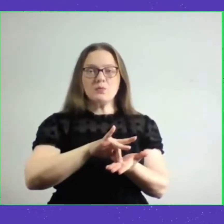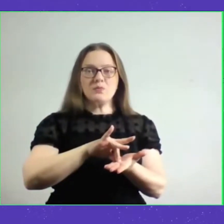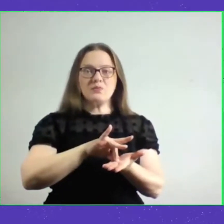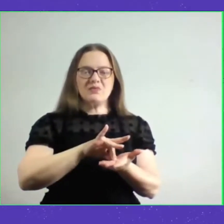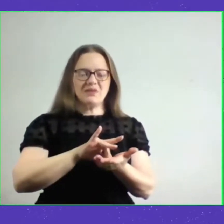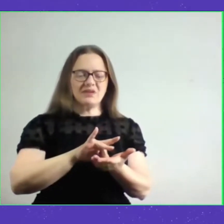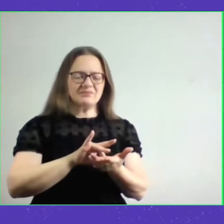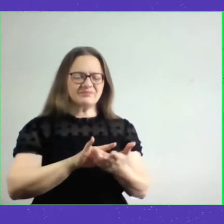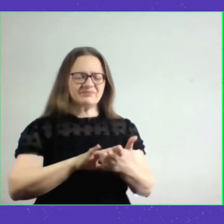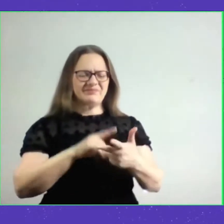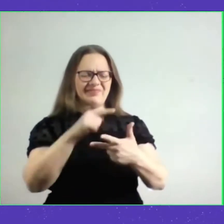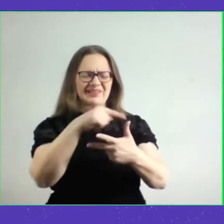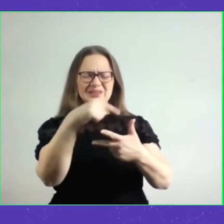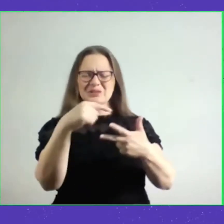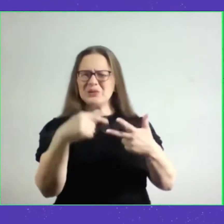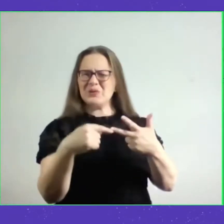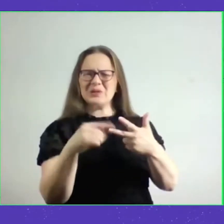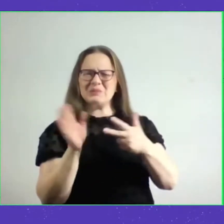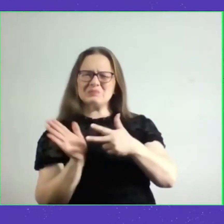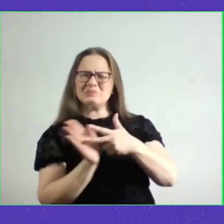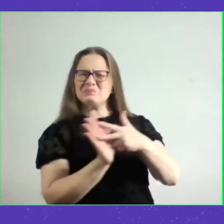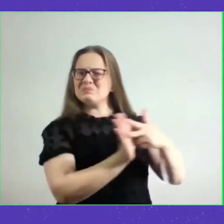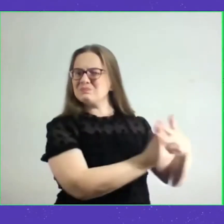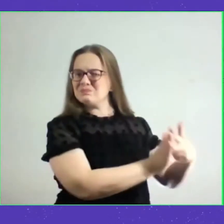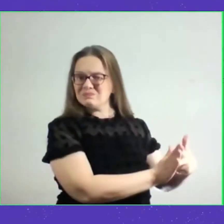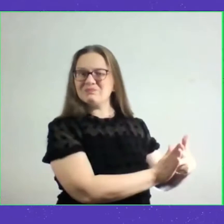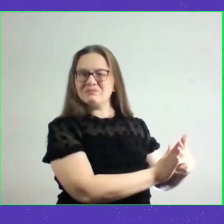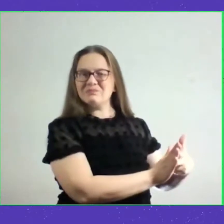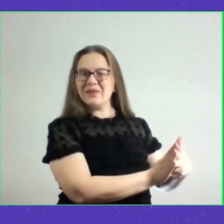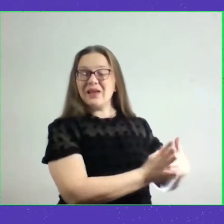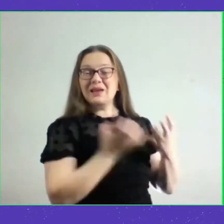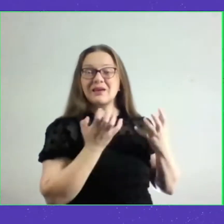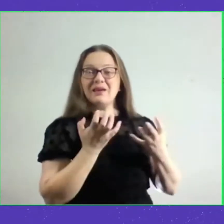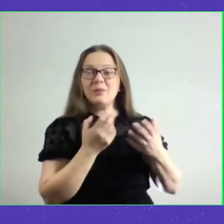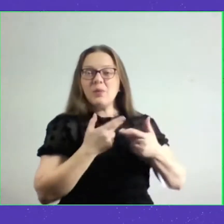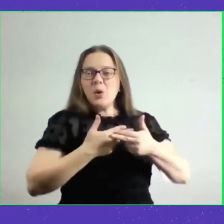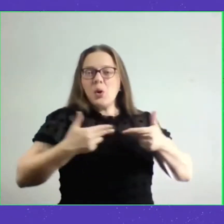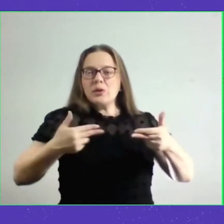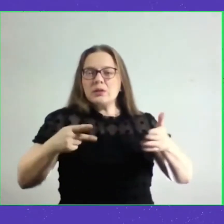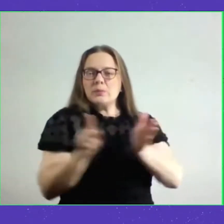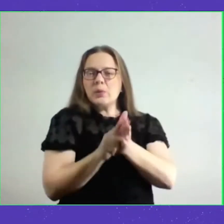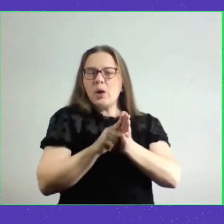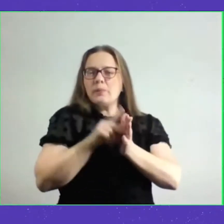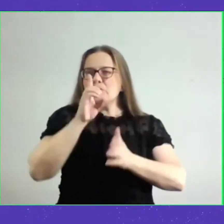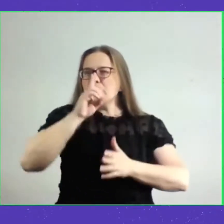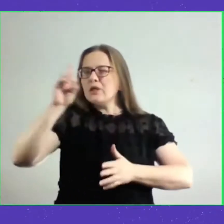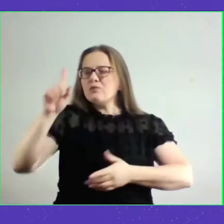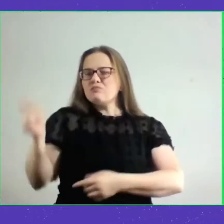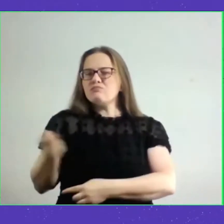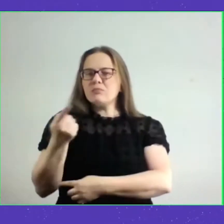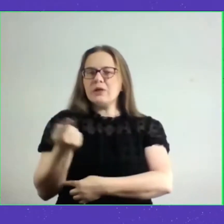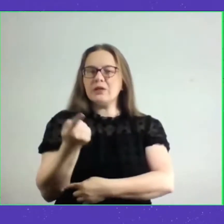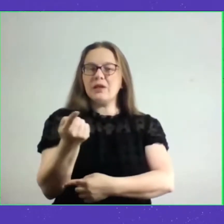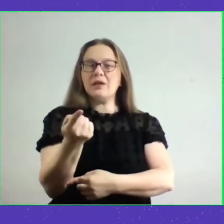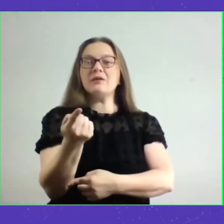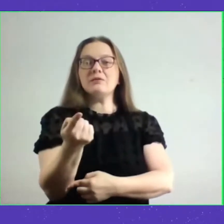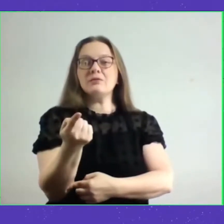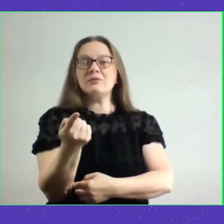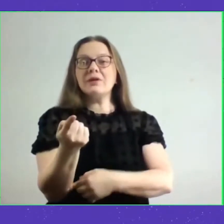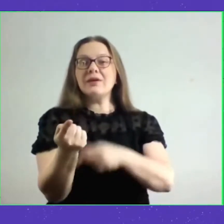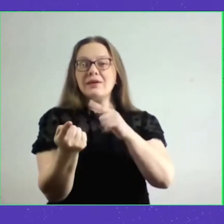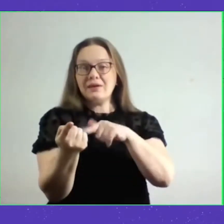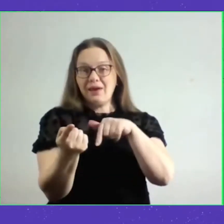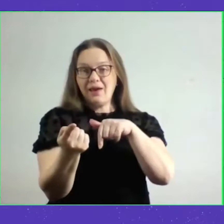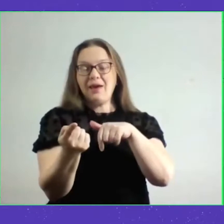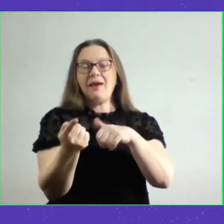vão passar. Nós precisamos de algo que seja eterno. Nós precisamos de algo que seja permanente. Deus